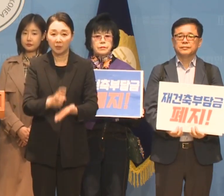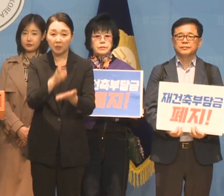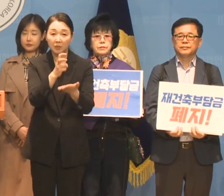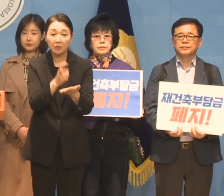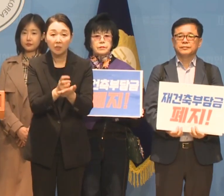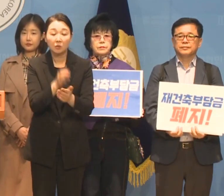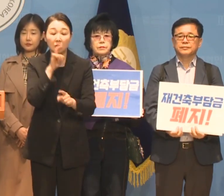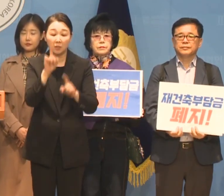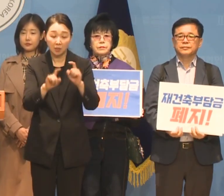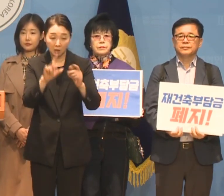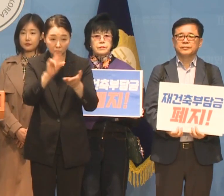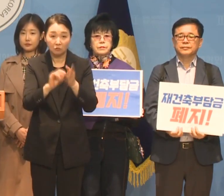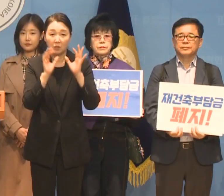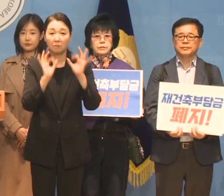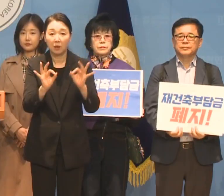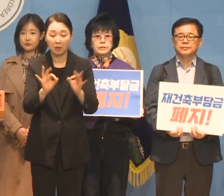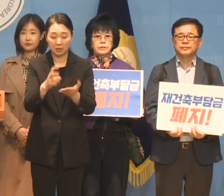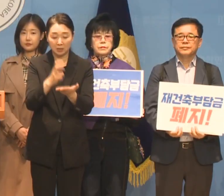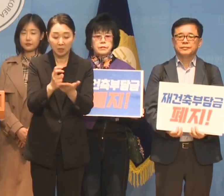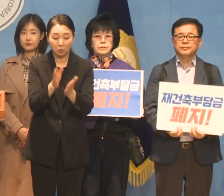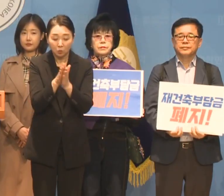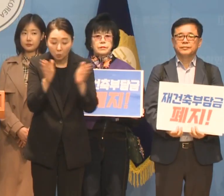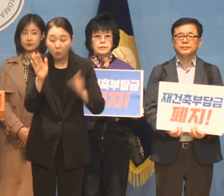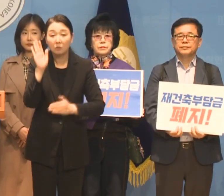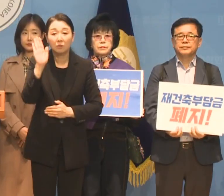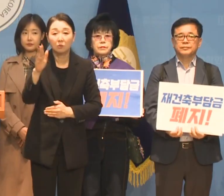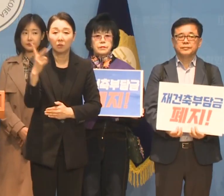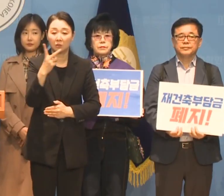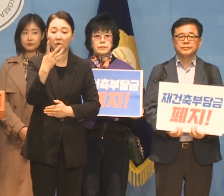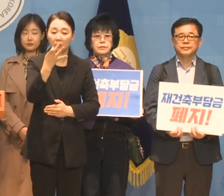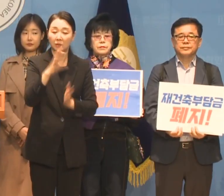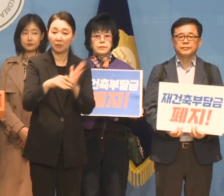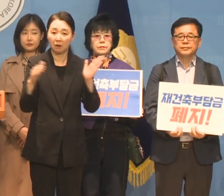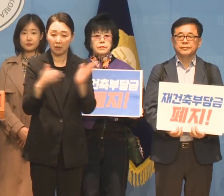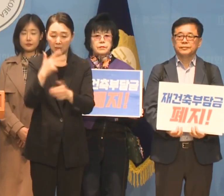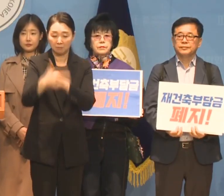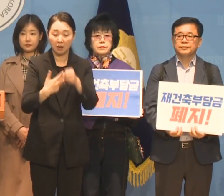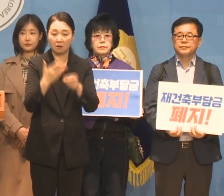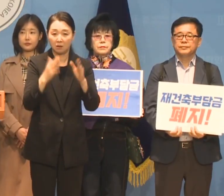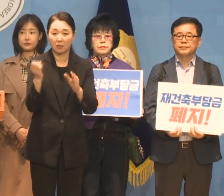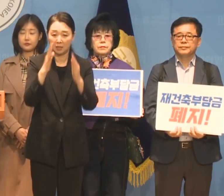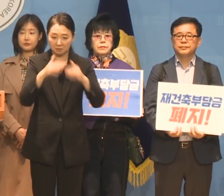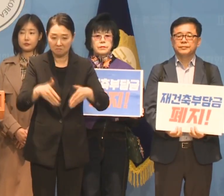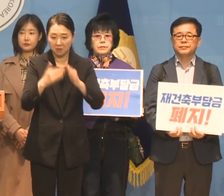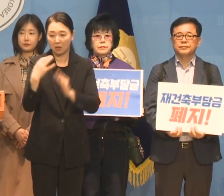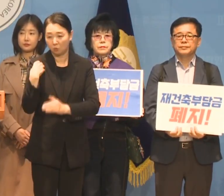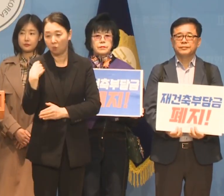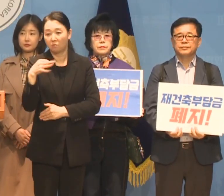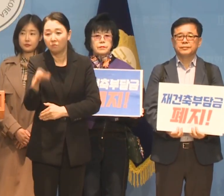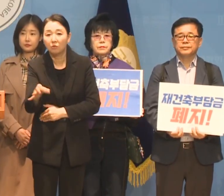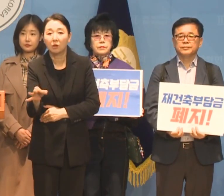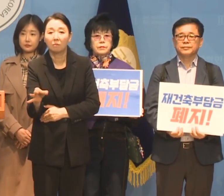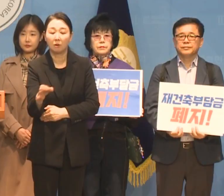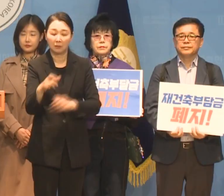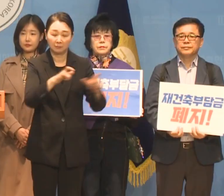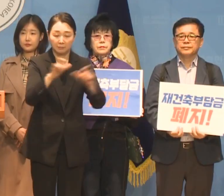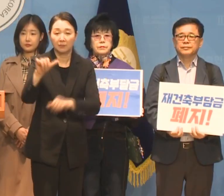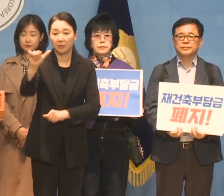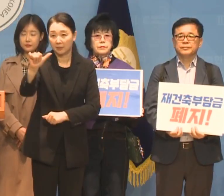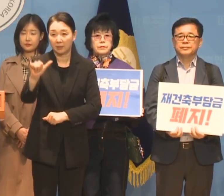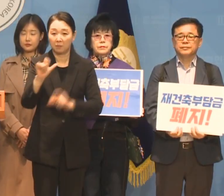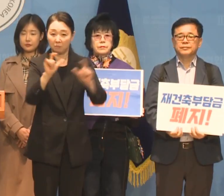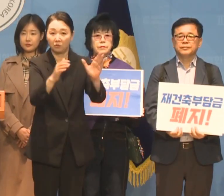실행 실태를 살펴보면 제도 도입 이후 2014년까지 8년간 재건축 부담금은 5개 단지에만 부과가